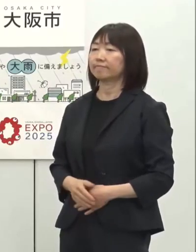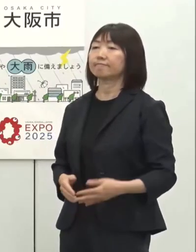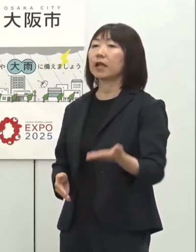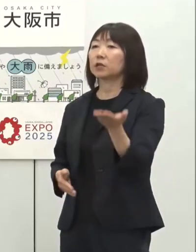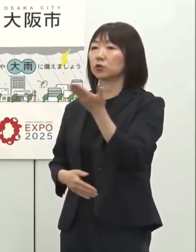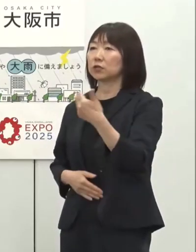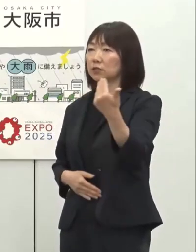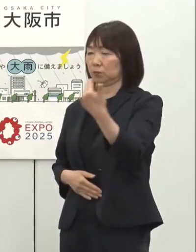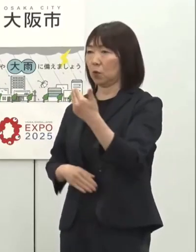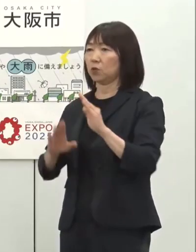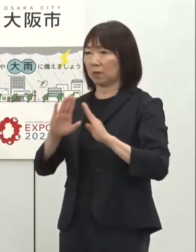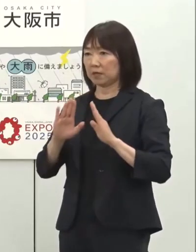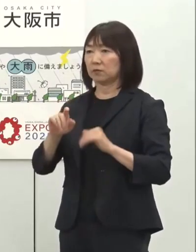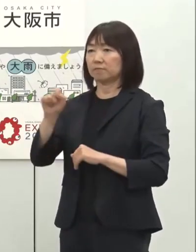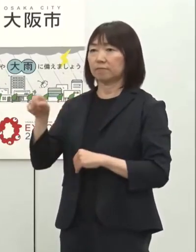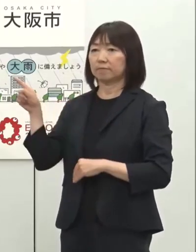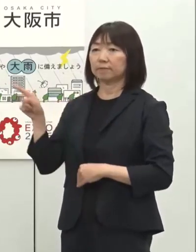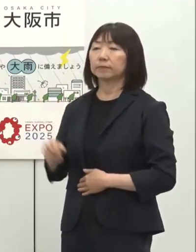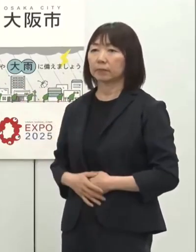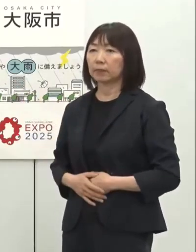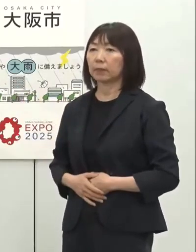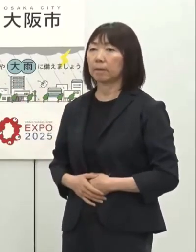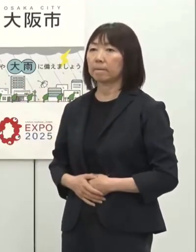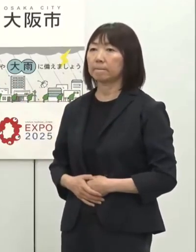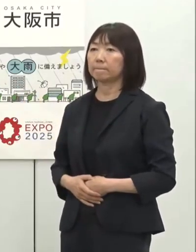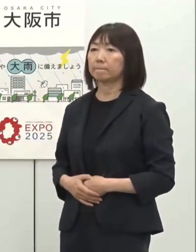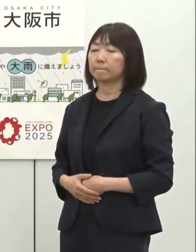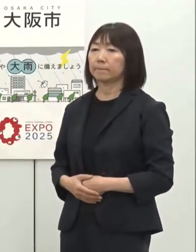次の質問をお受けします。